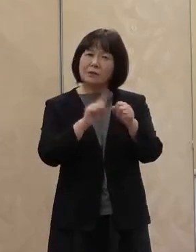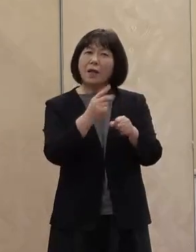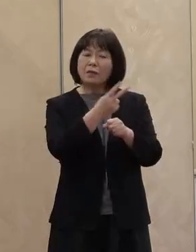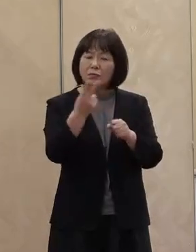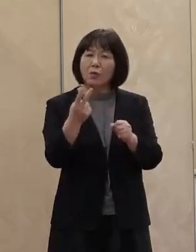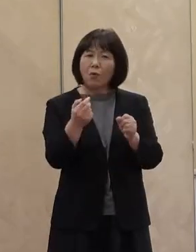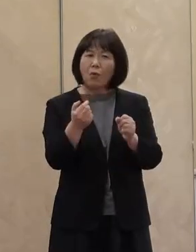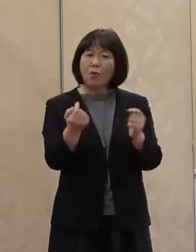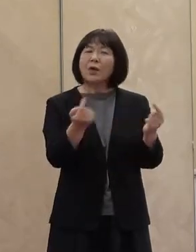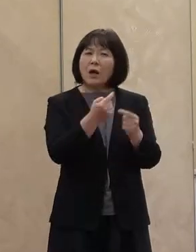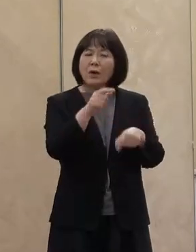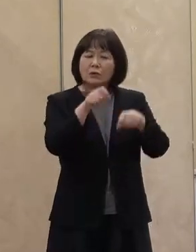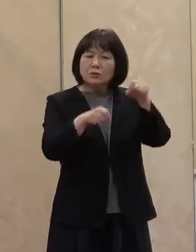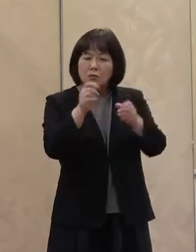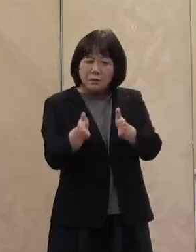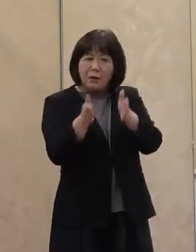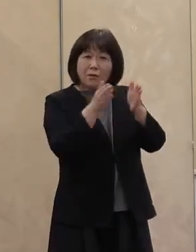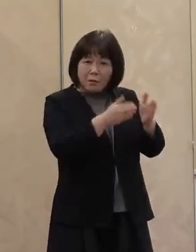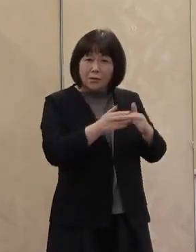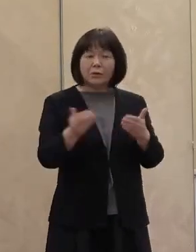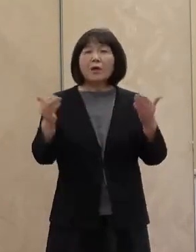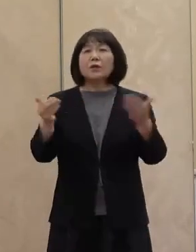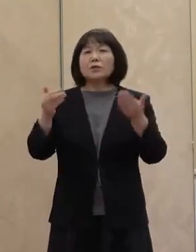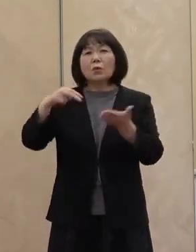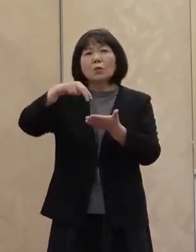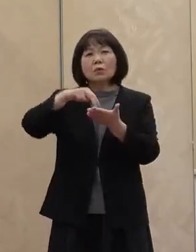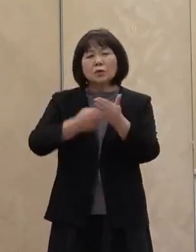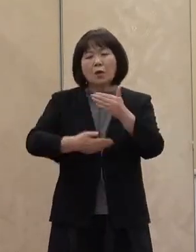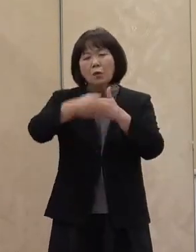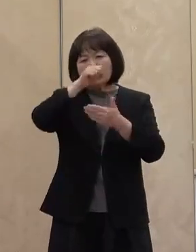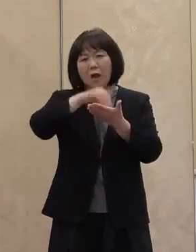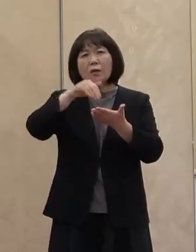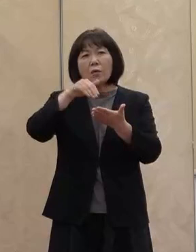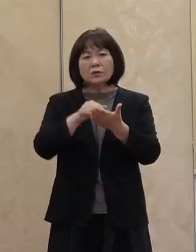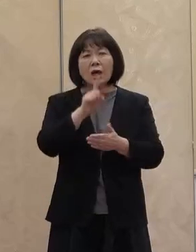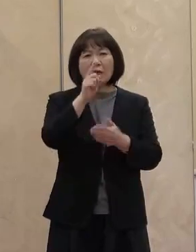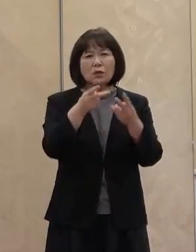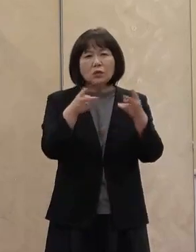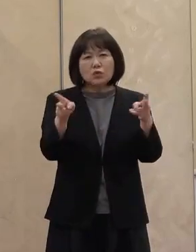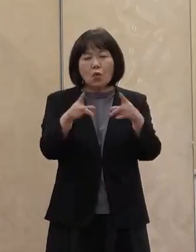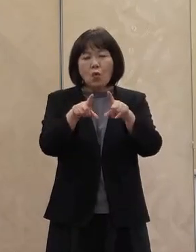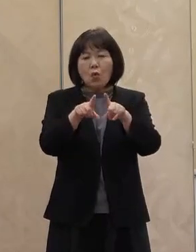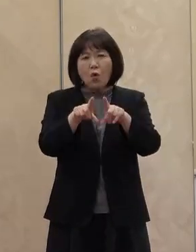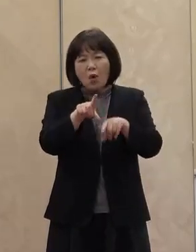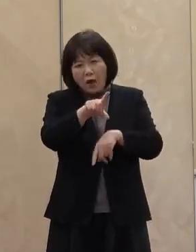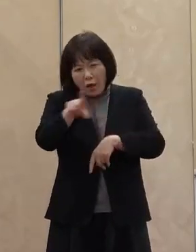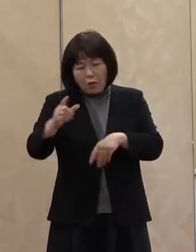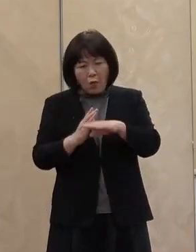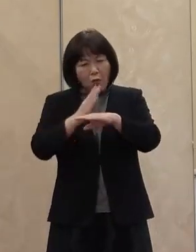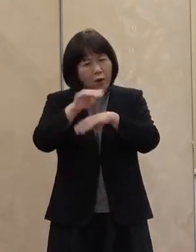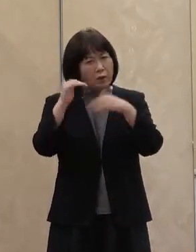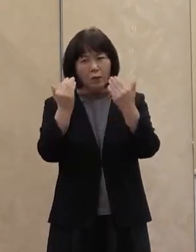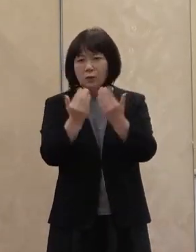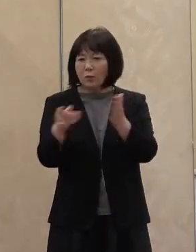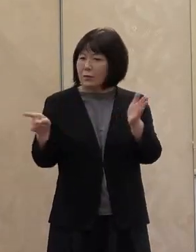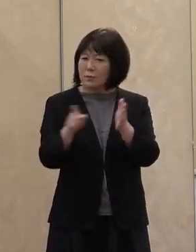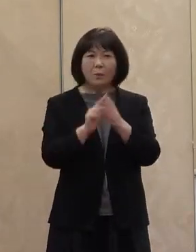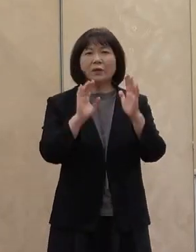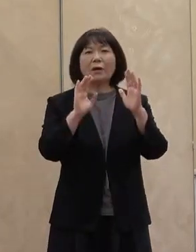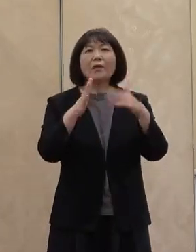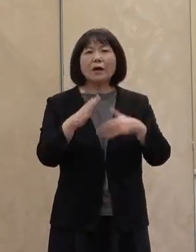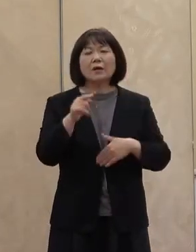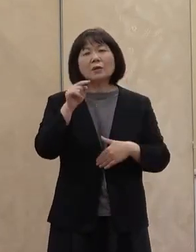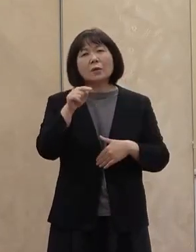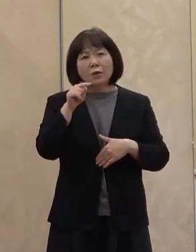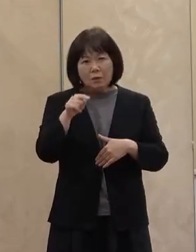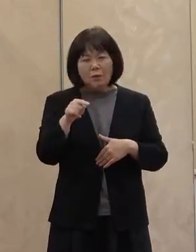整する補正予算はちょっと別において、事業としての補正予算として1兆円を超えるというのはなかなかないわけで、これを、